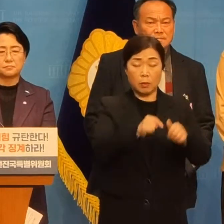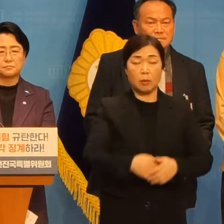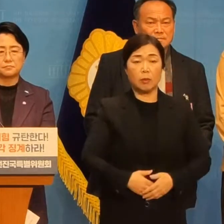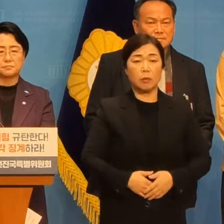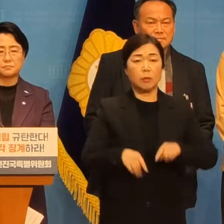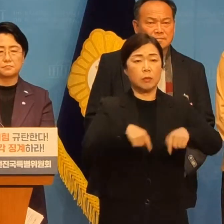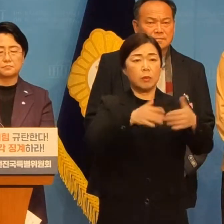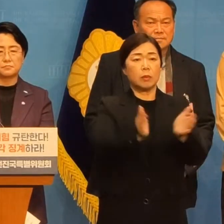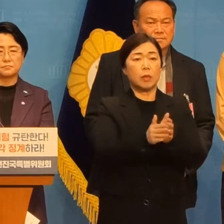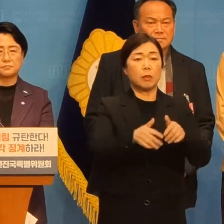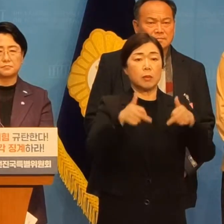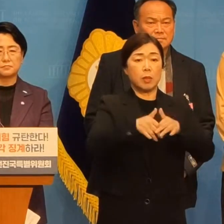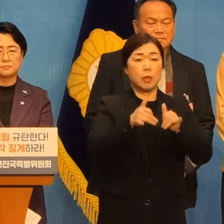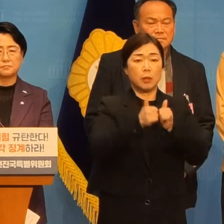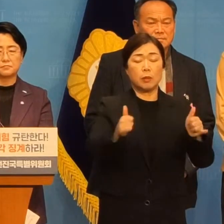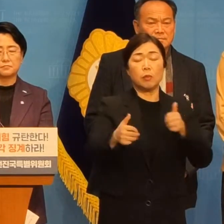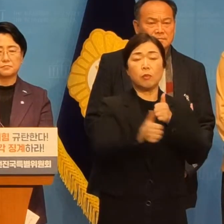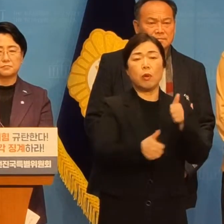조국혁신당